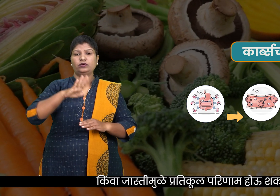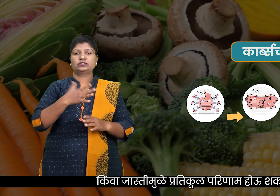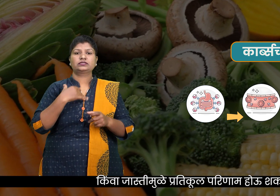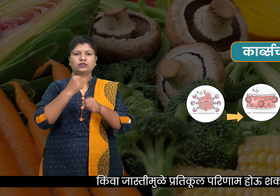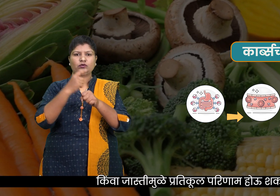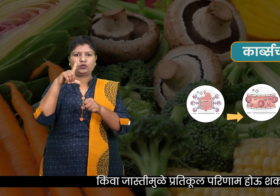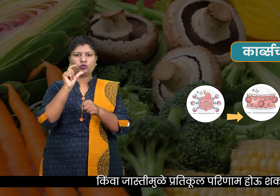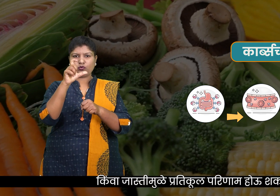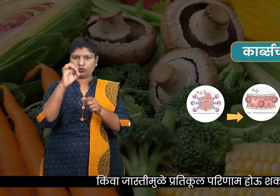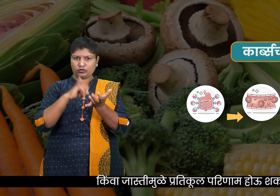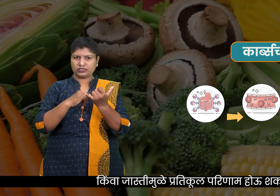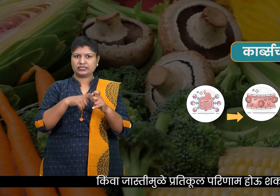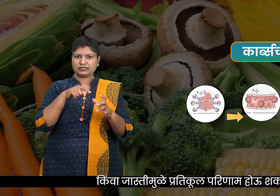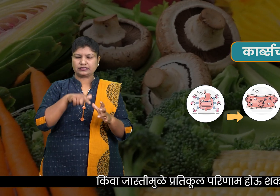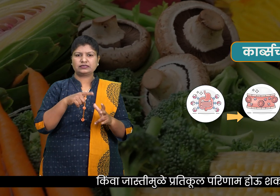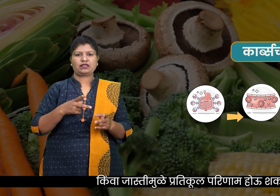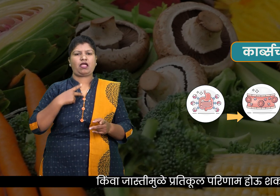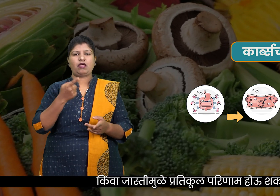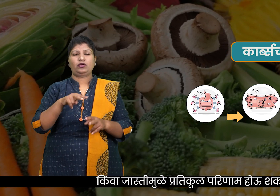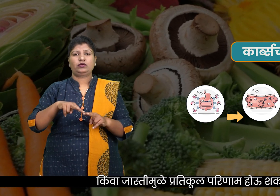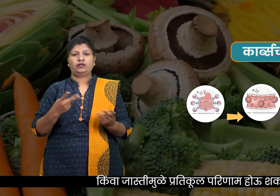आणि जास्तीमुळे प्रतिकूल परिणाम होऊ शकतात.